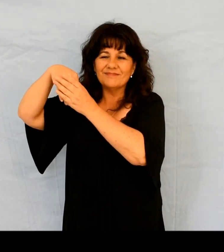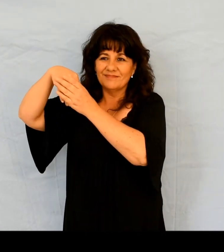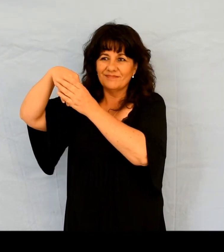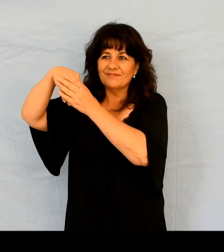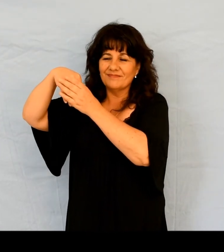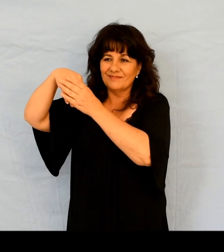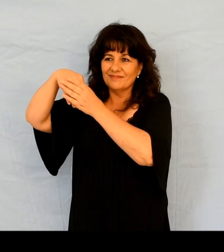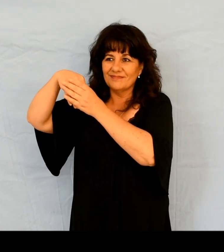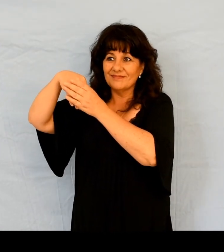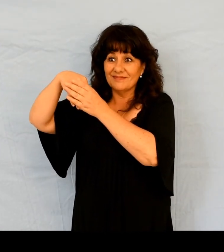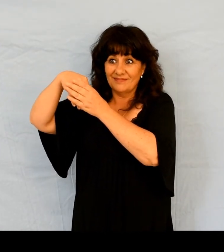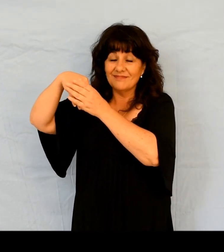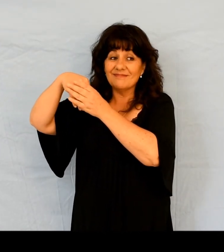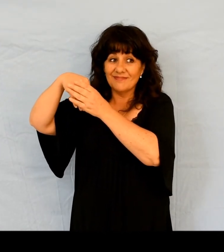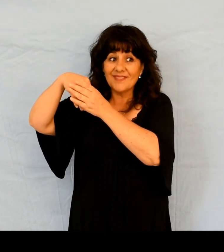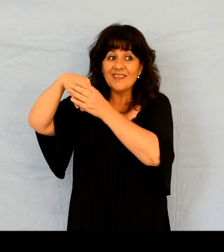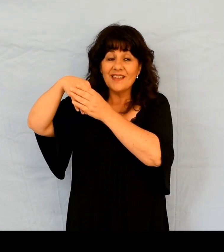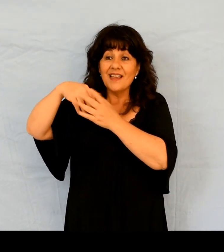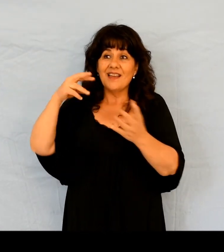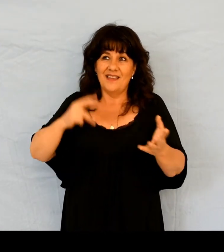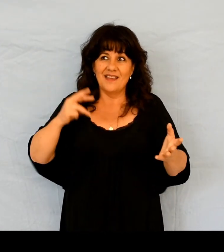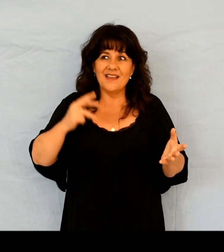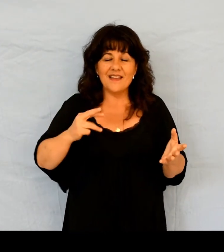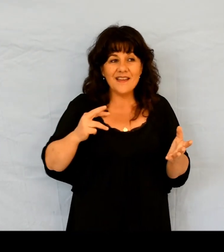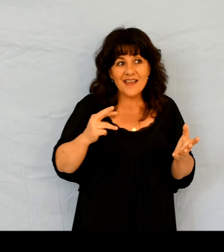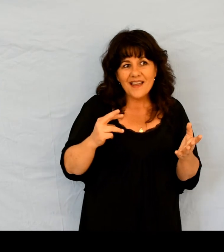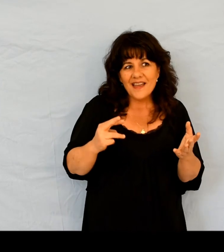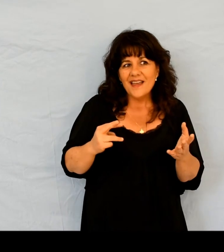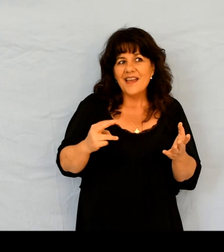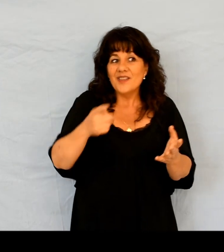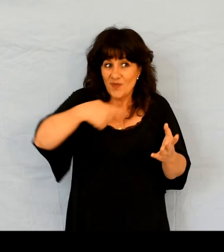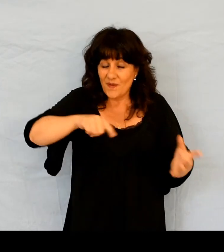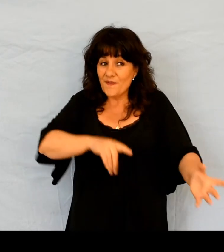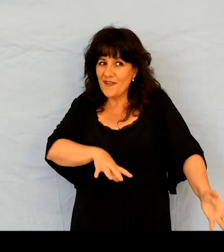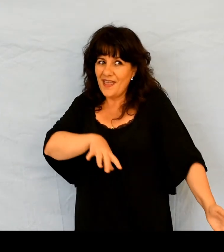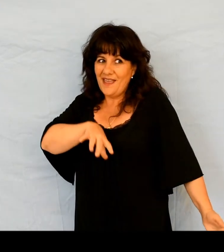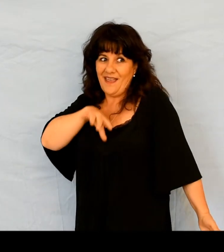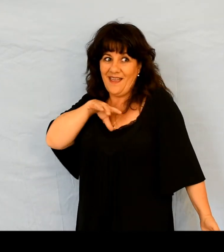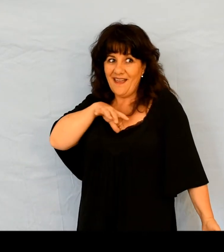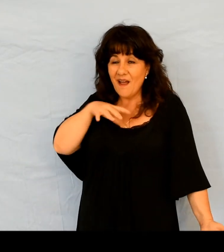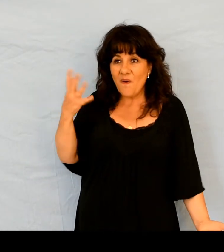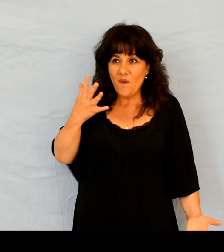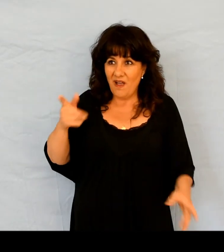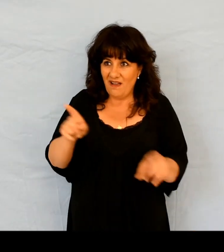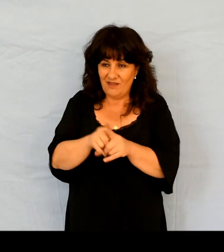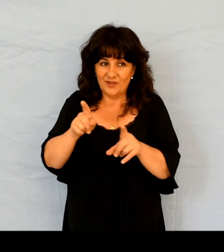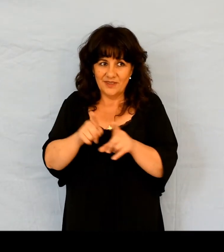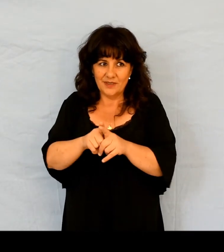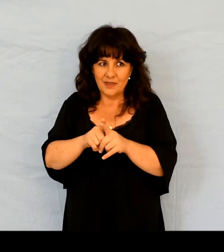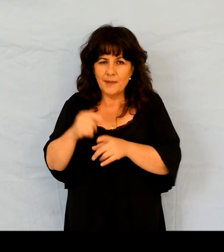Bien plus, nous mettons notre fierté dans la détresse